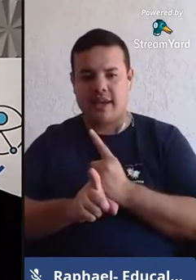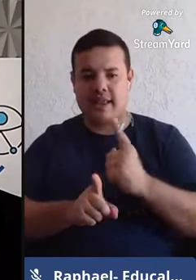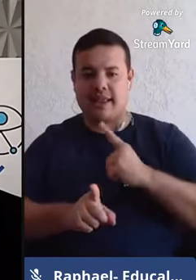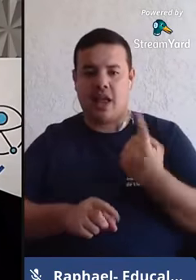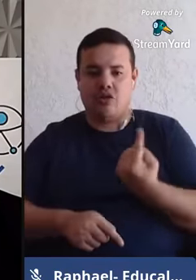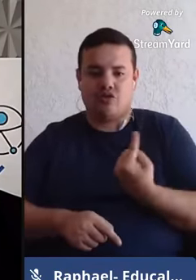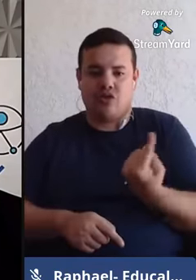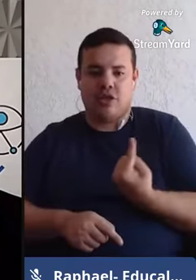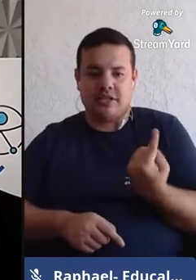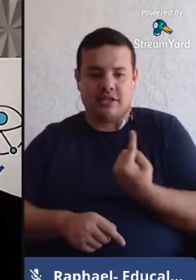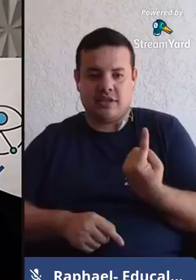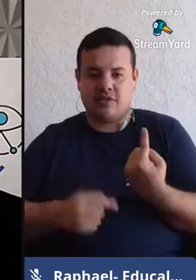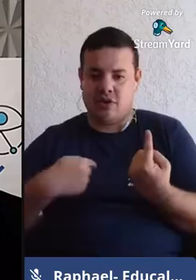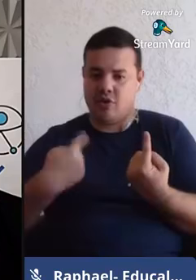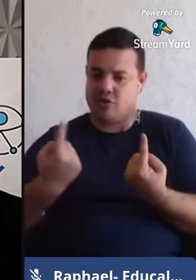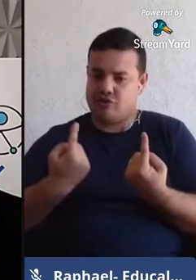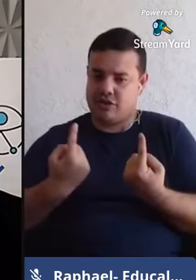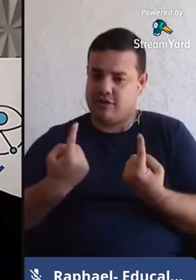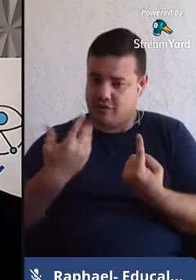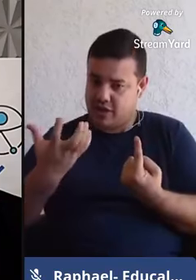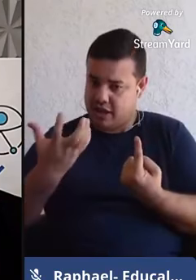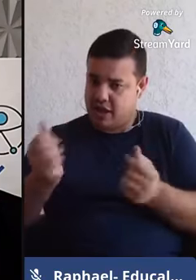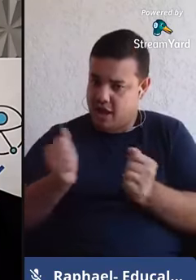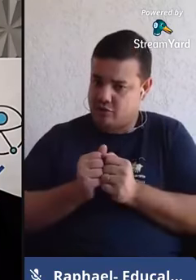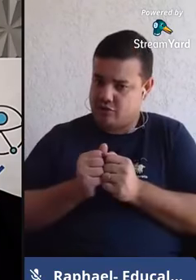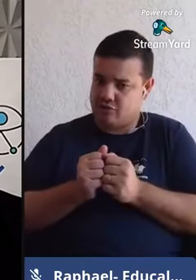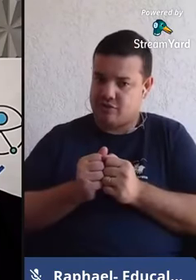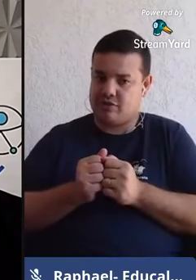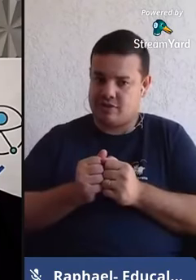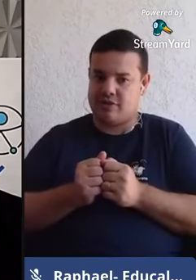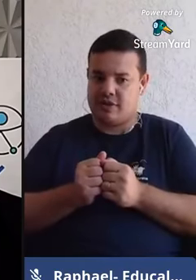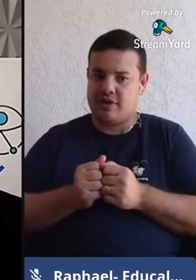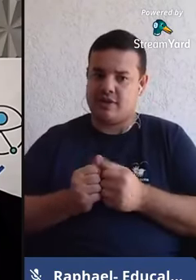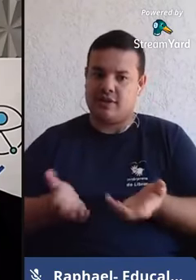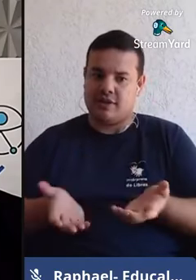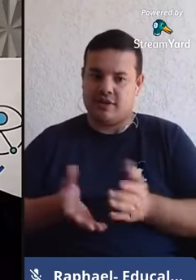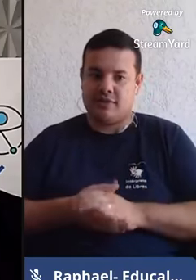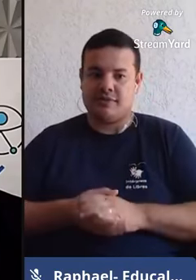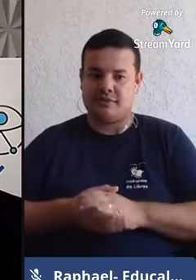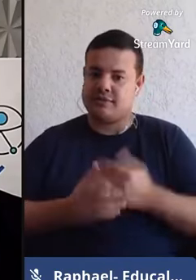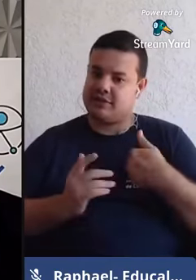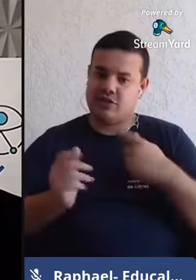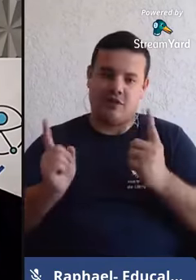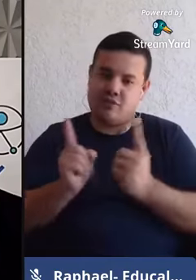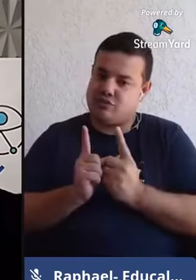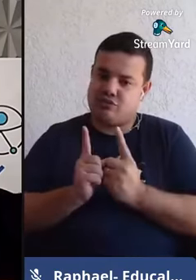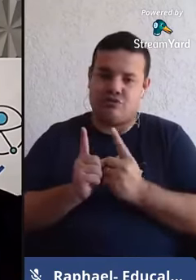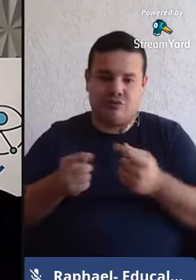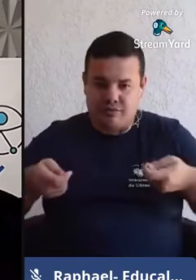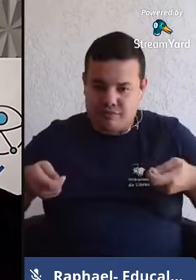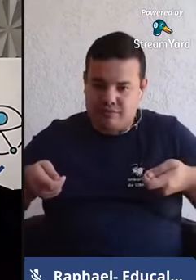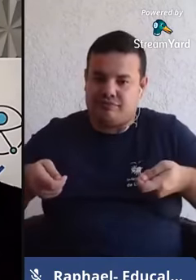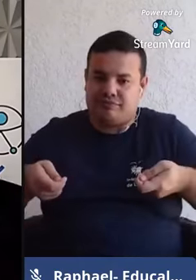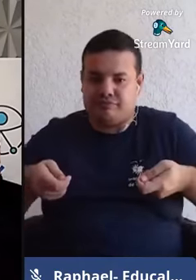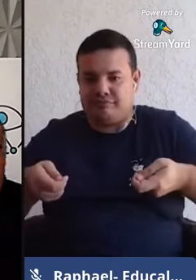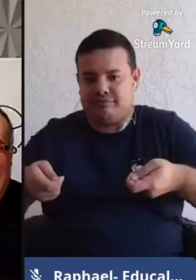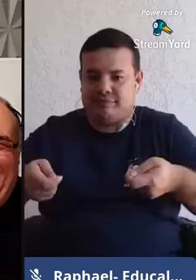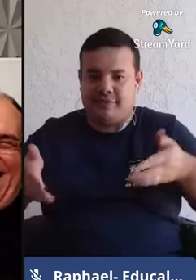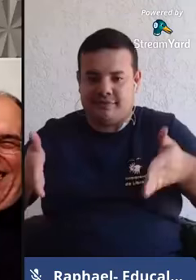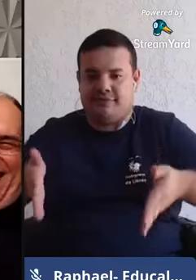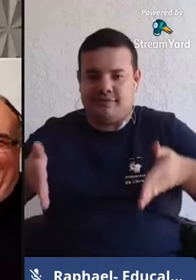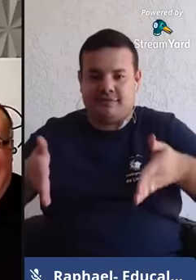estou sozinho. Ele falou, quer entrar? Eu falei, quero, fica aí, cola na minha cadeira, né? Me empurra aí, vamos entrar.